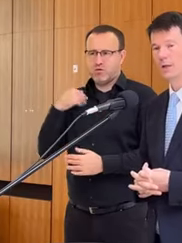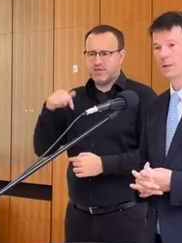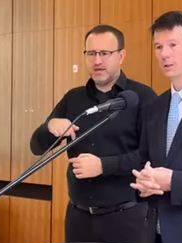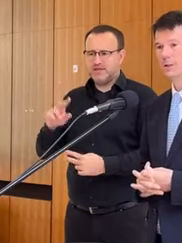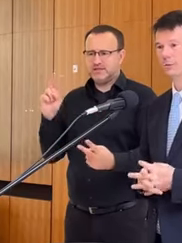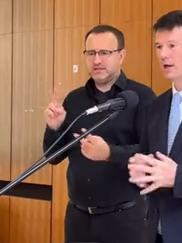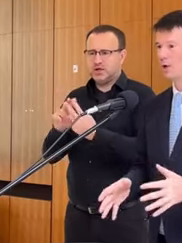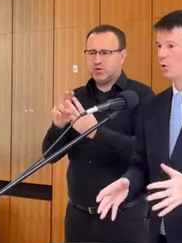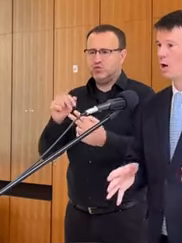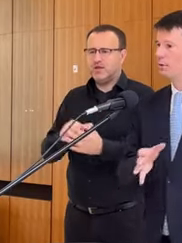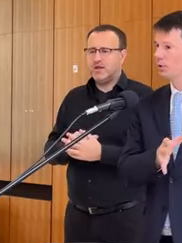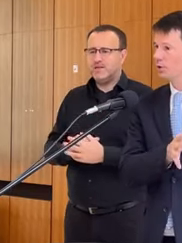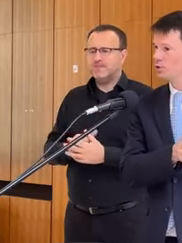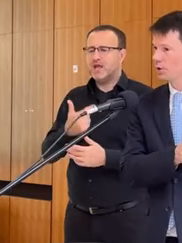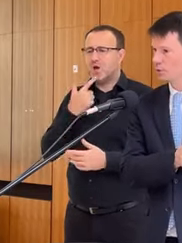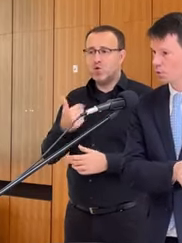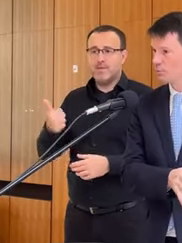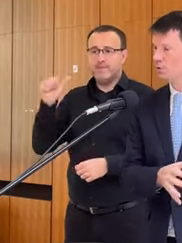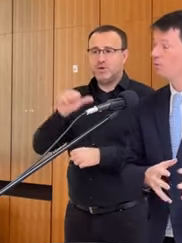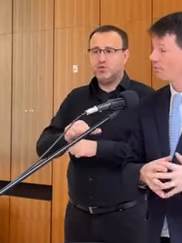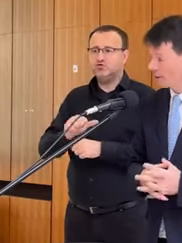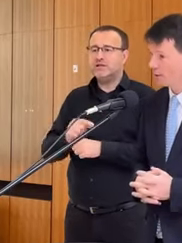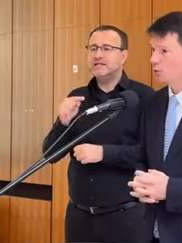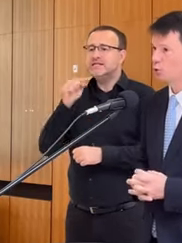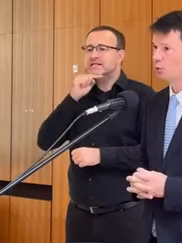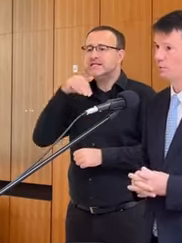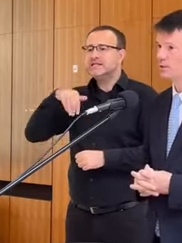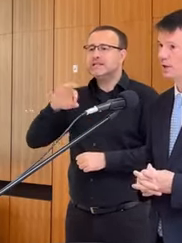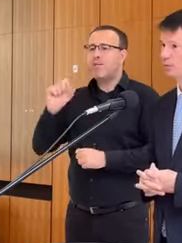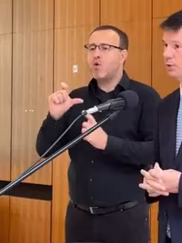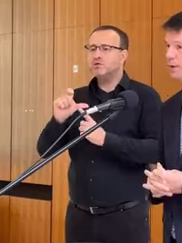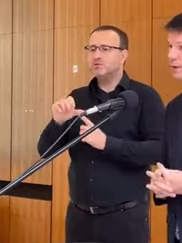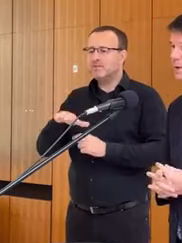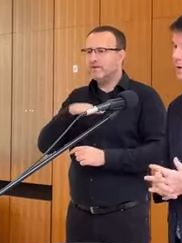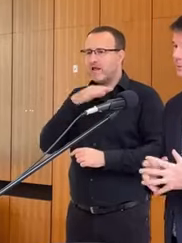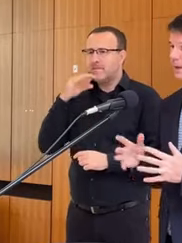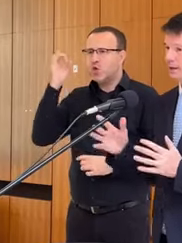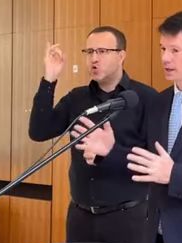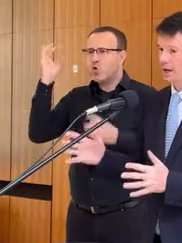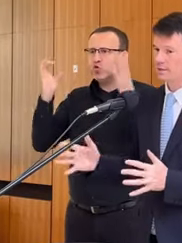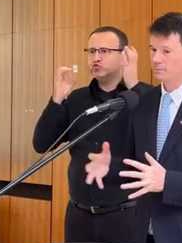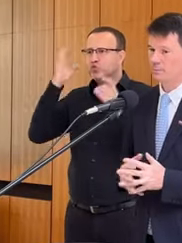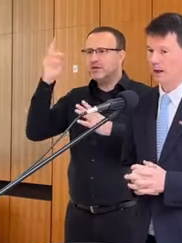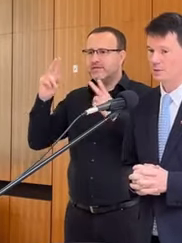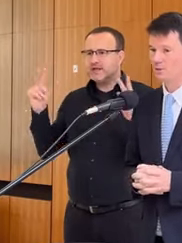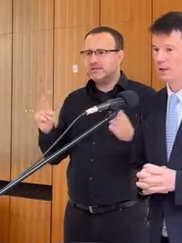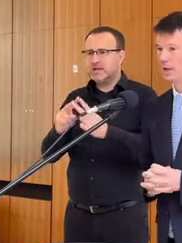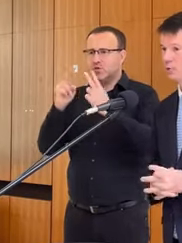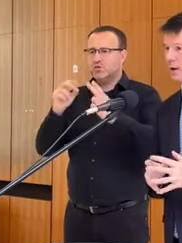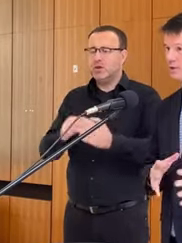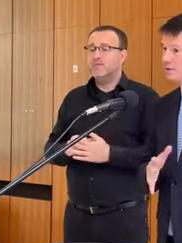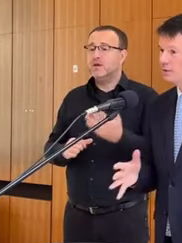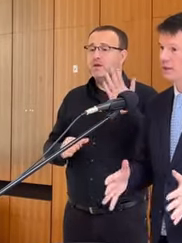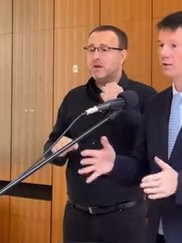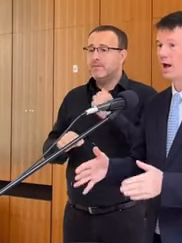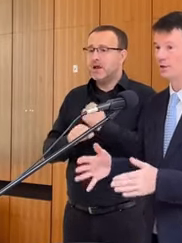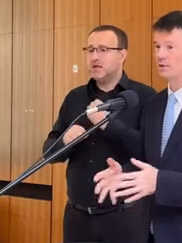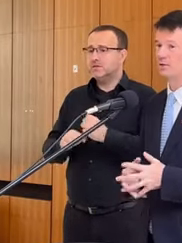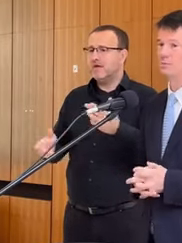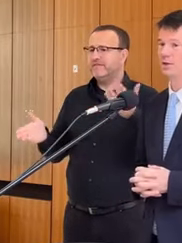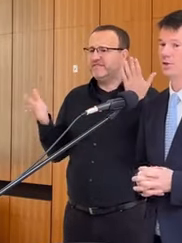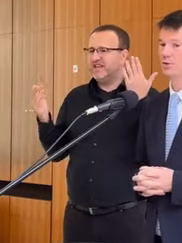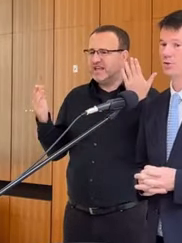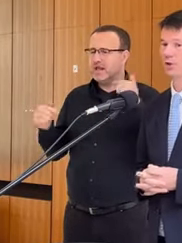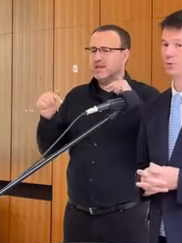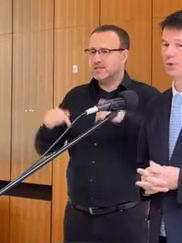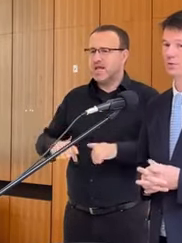stretnutie, tak ako aj minulý týždeň s OZMOSom, veľmi konštruktívne stretnutie, tak sme pracovali na tom aj cez víkend a